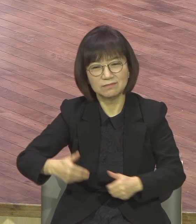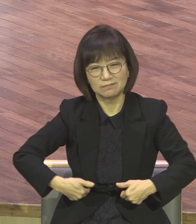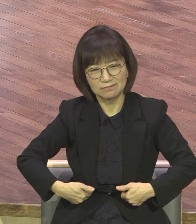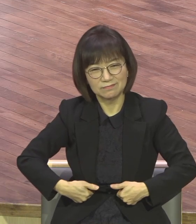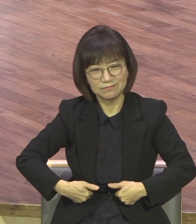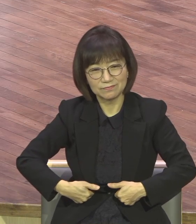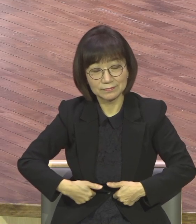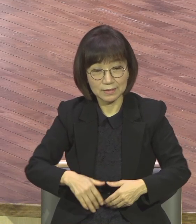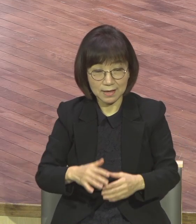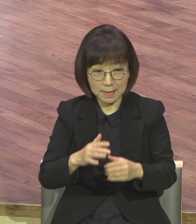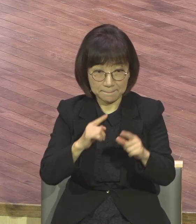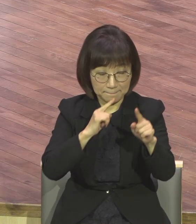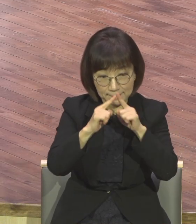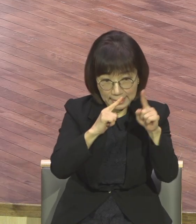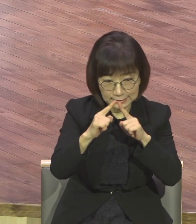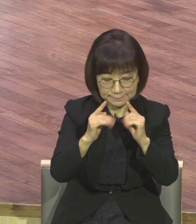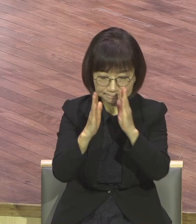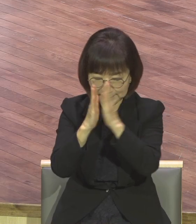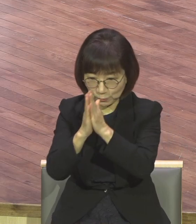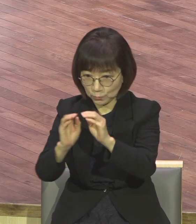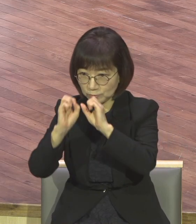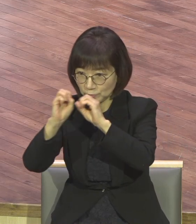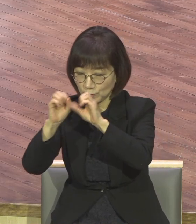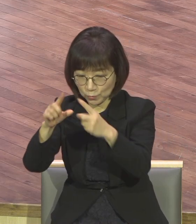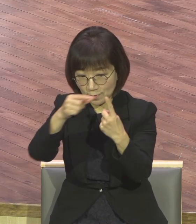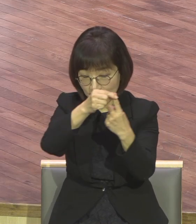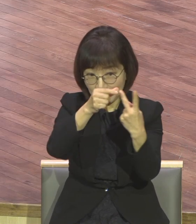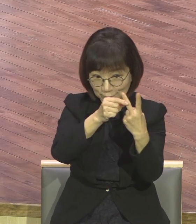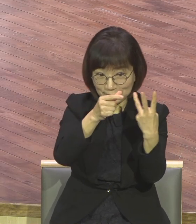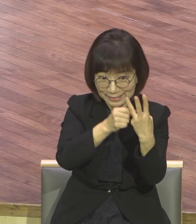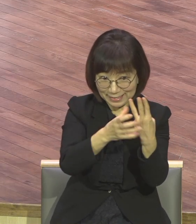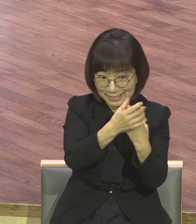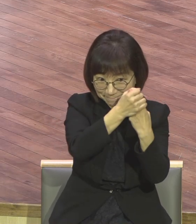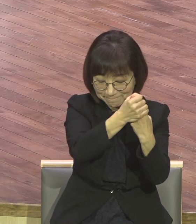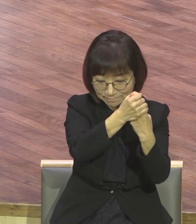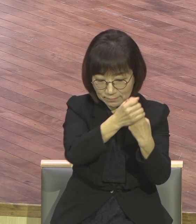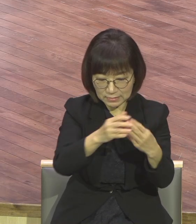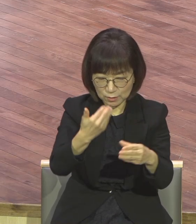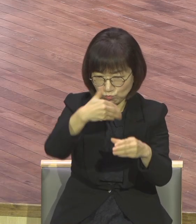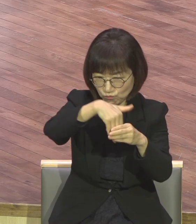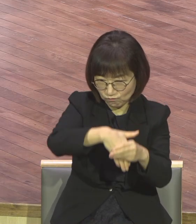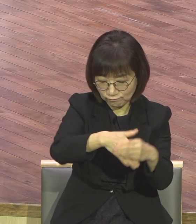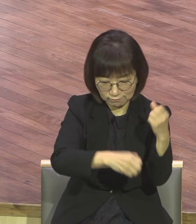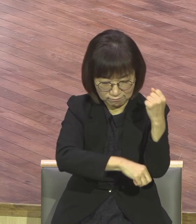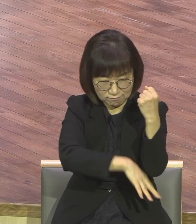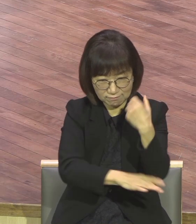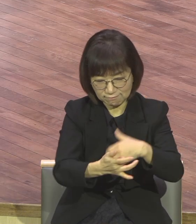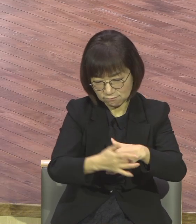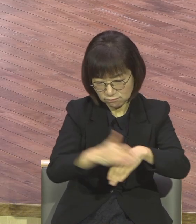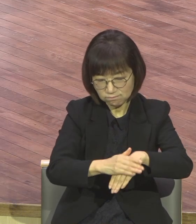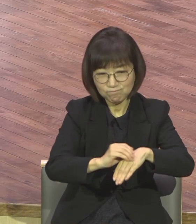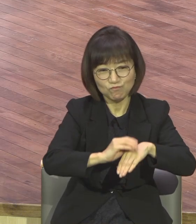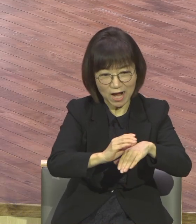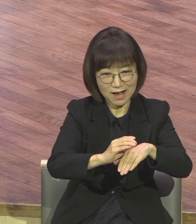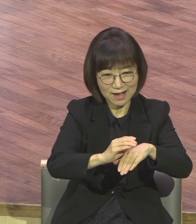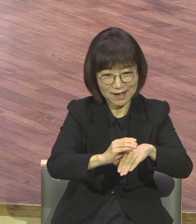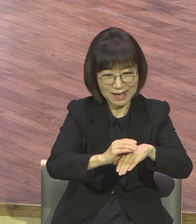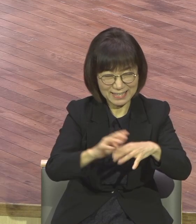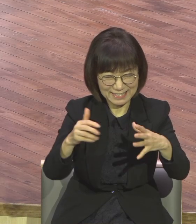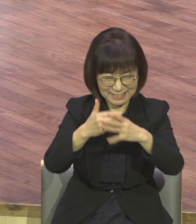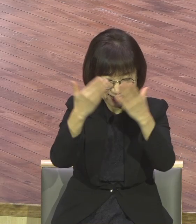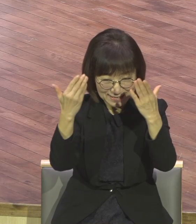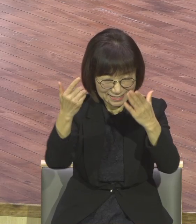돼. 삼오직으로 새로운 각인, 뿌리, 체질. 그래서 예틀을 완전히